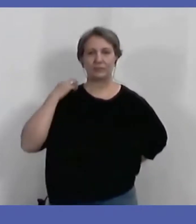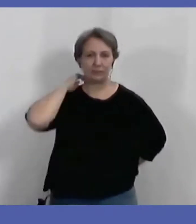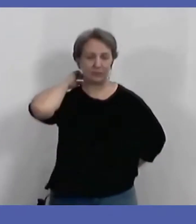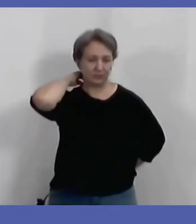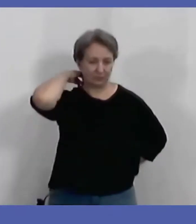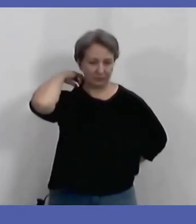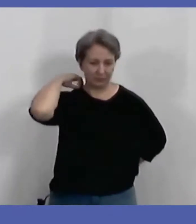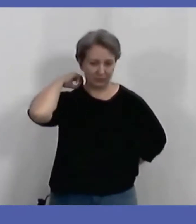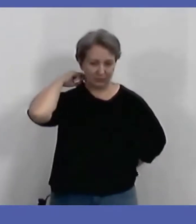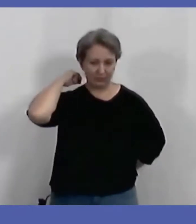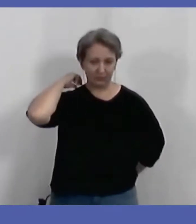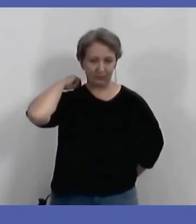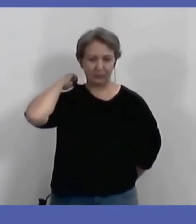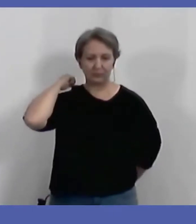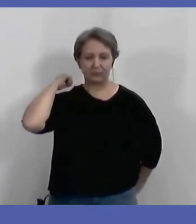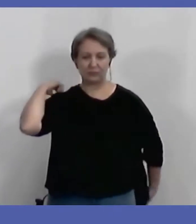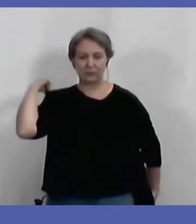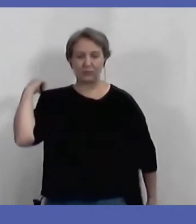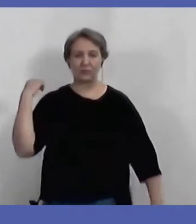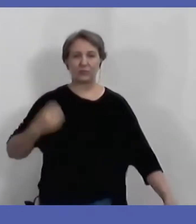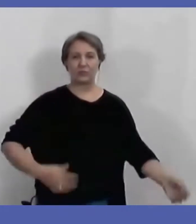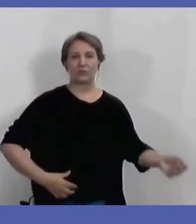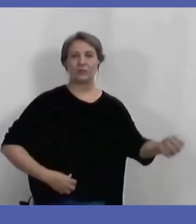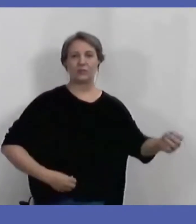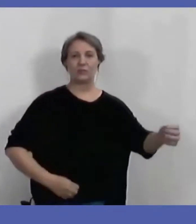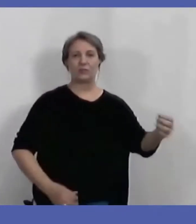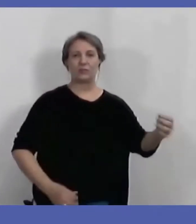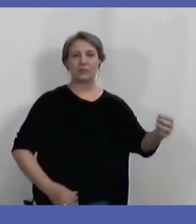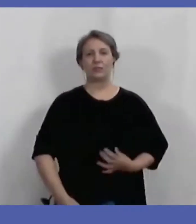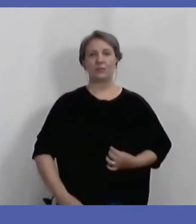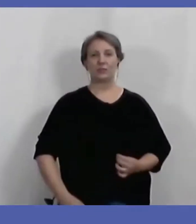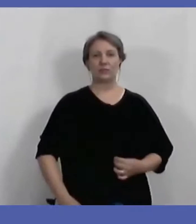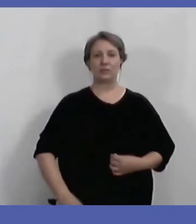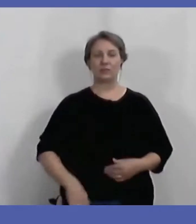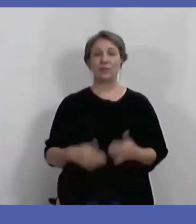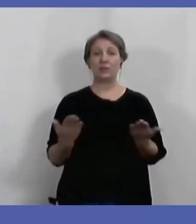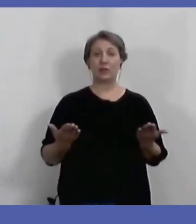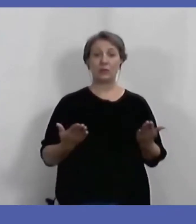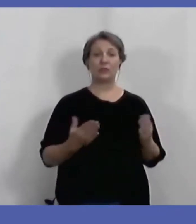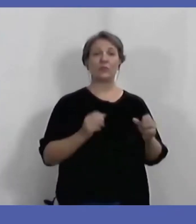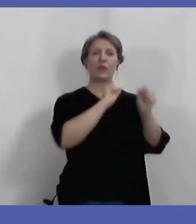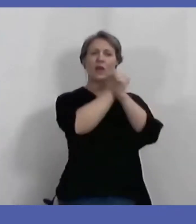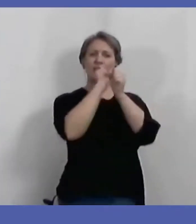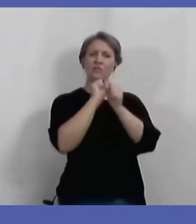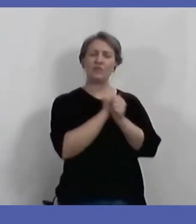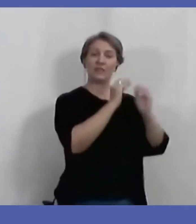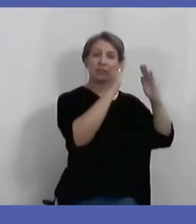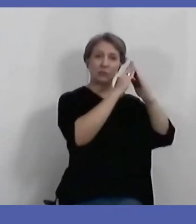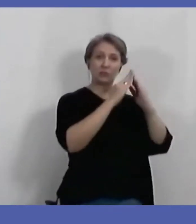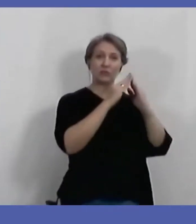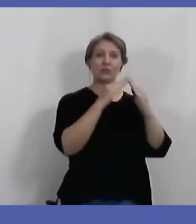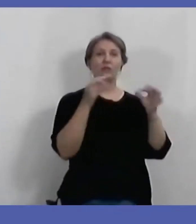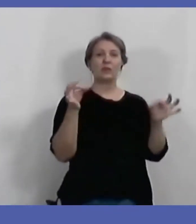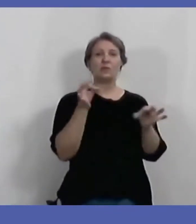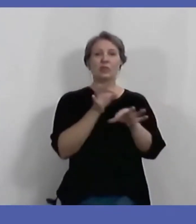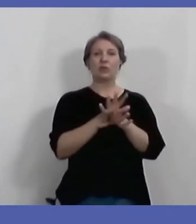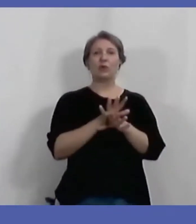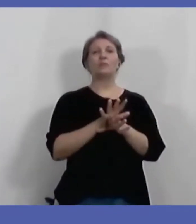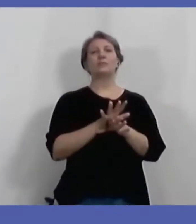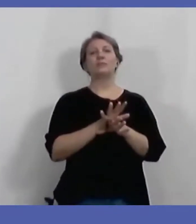serei glorificado, diz o Senhor. Então hoje nosso encargo é baseado nesse versículo.